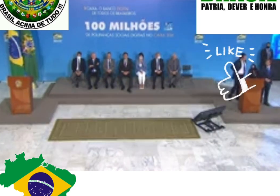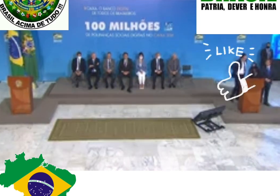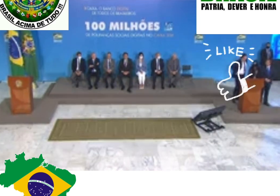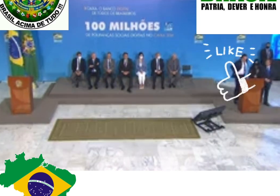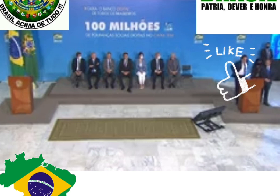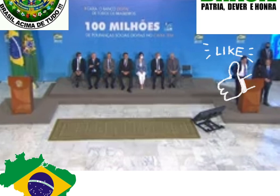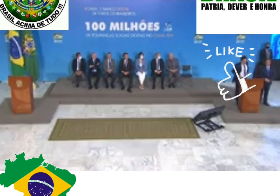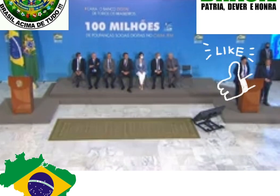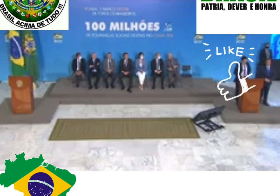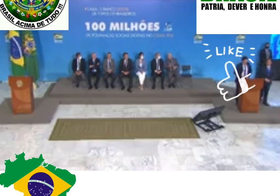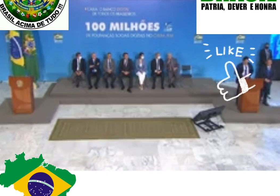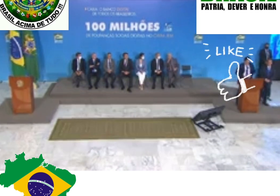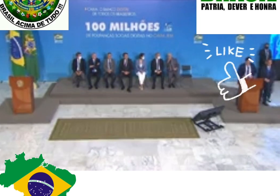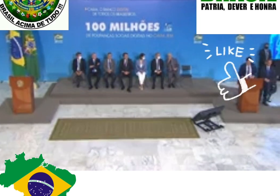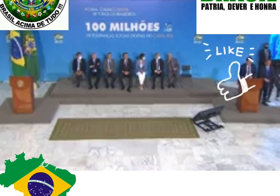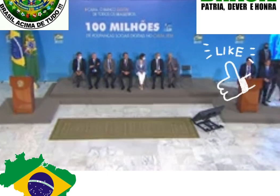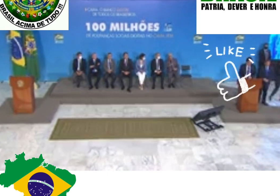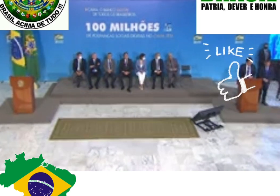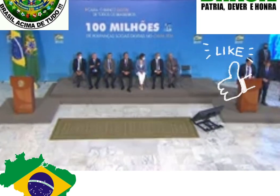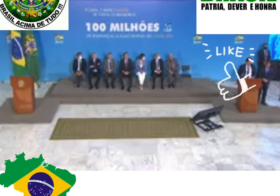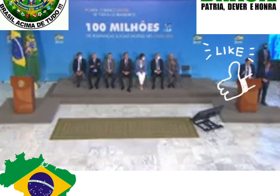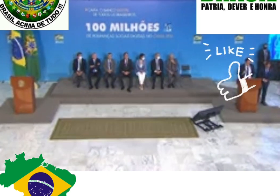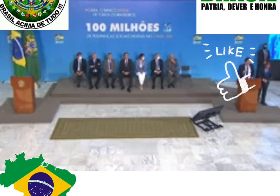Muito obrigado.